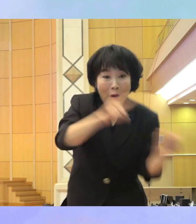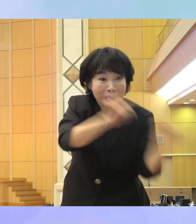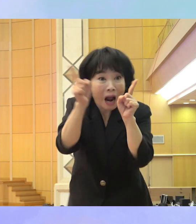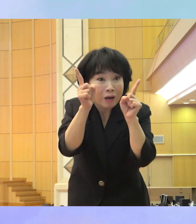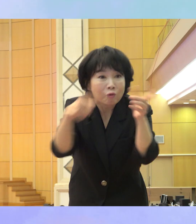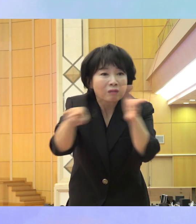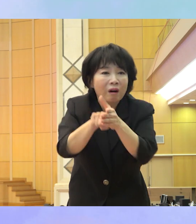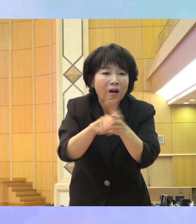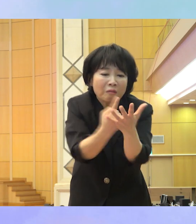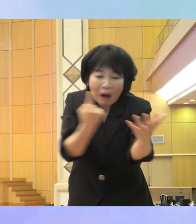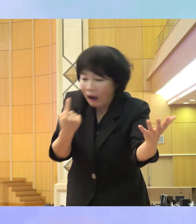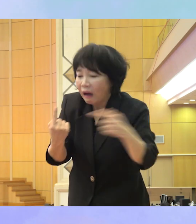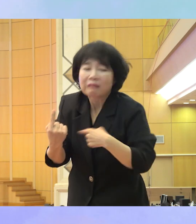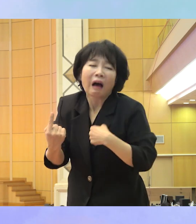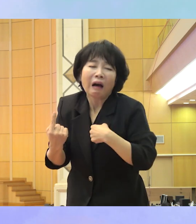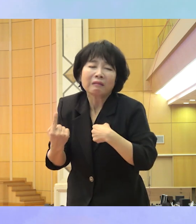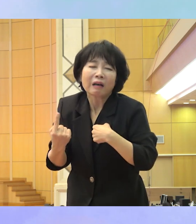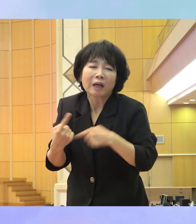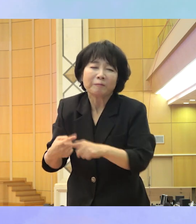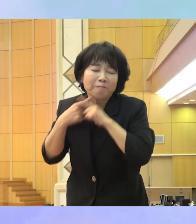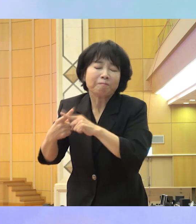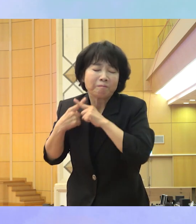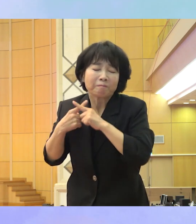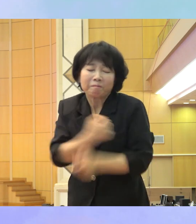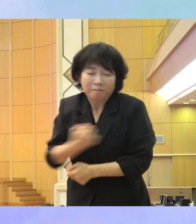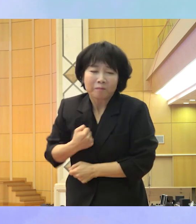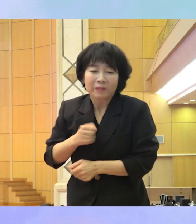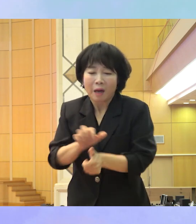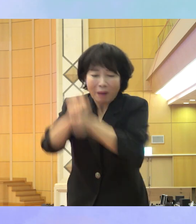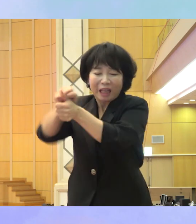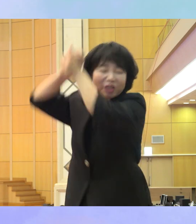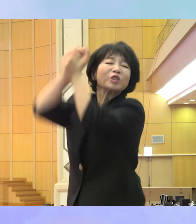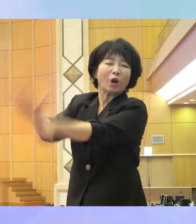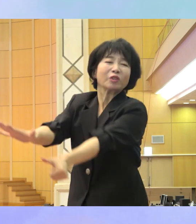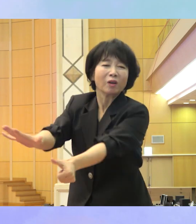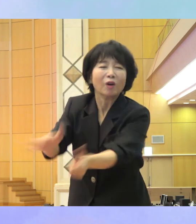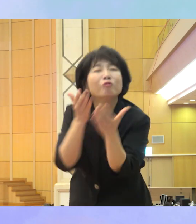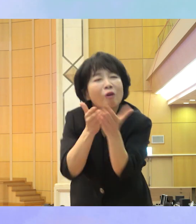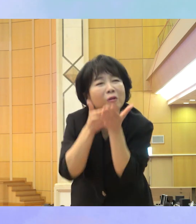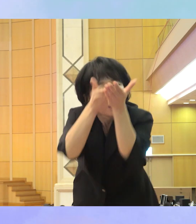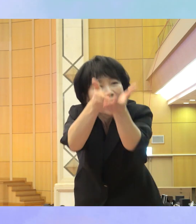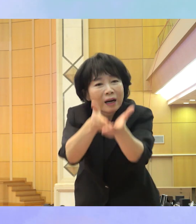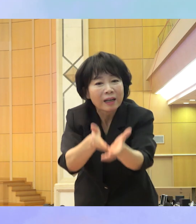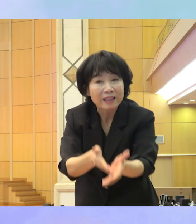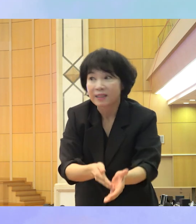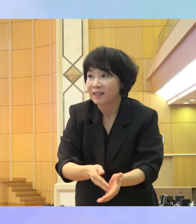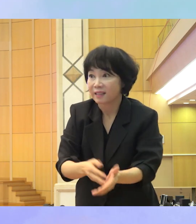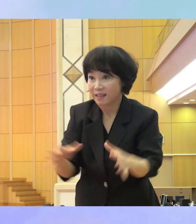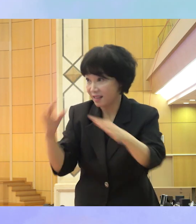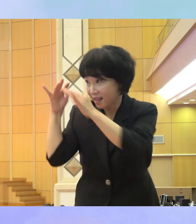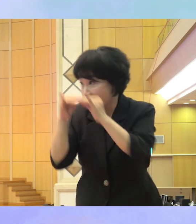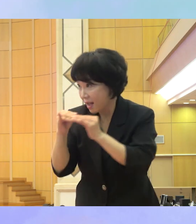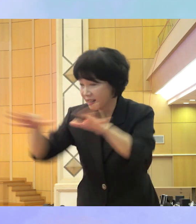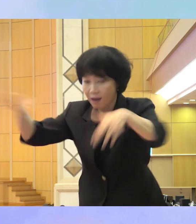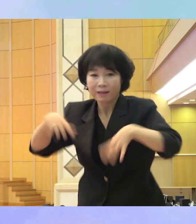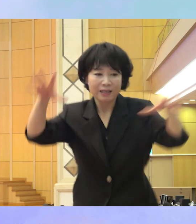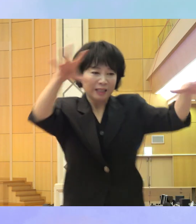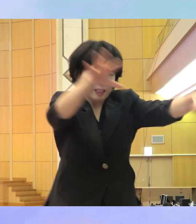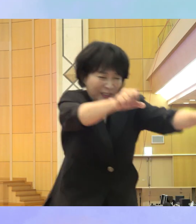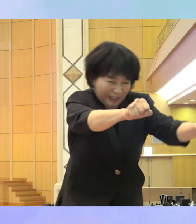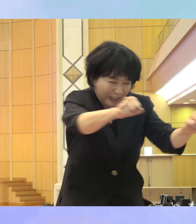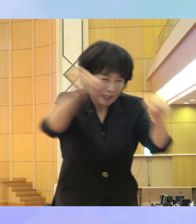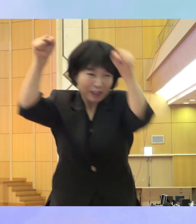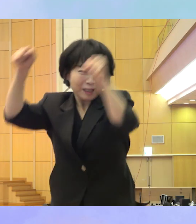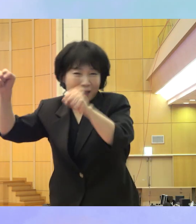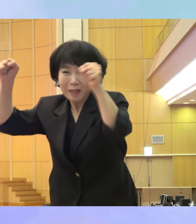위해서라도 나 하나 희생시키더라도 저 바다에 던지시오. 이게 바다에 던져서 나는 죽었다. 바다에